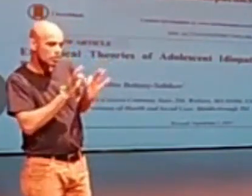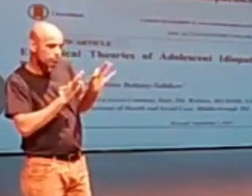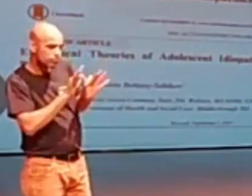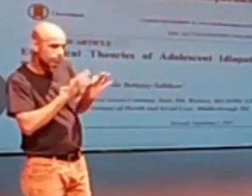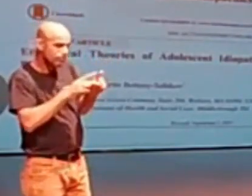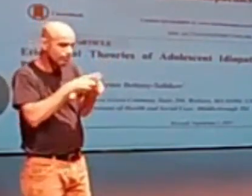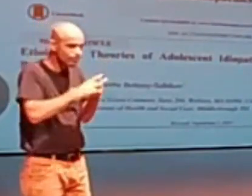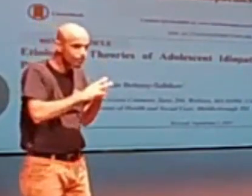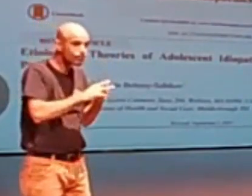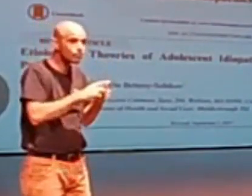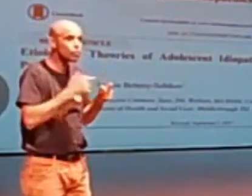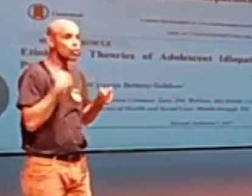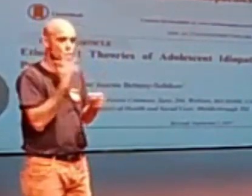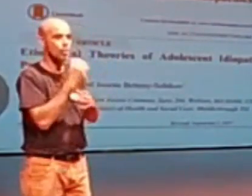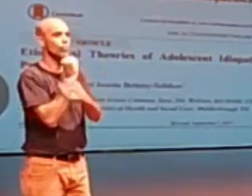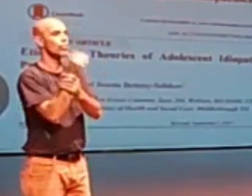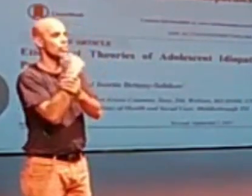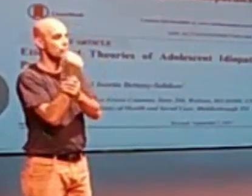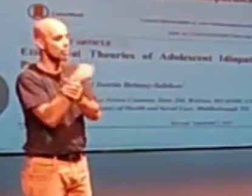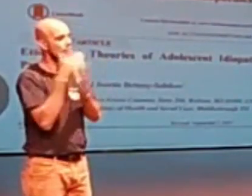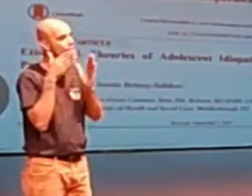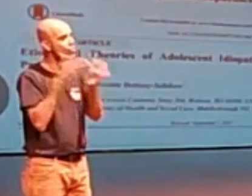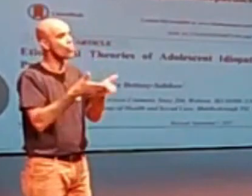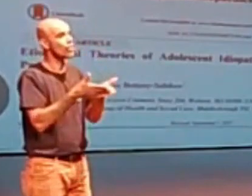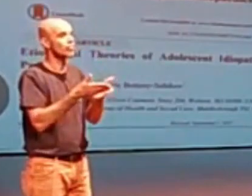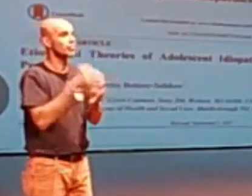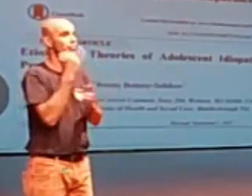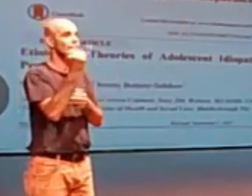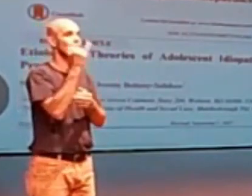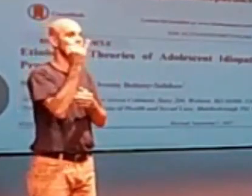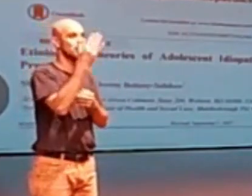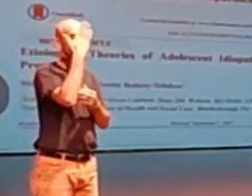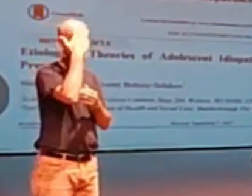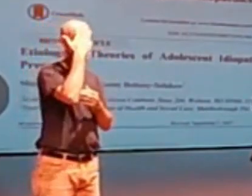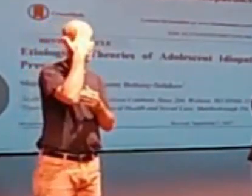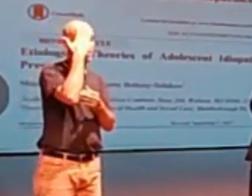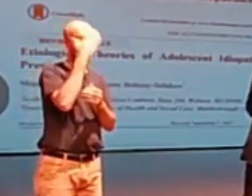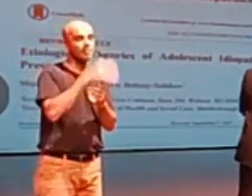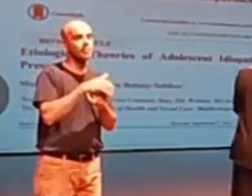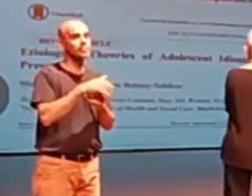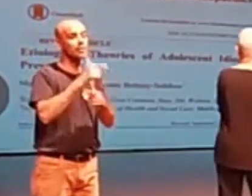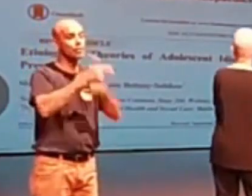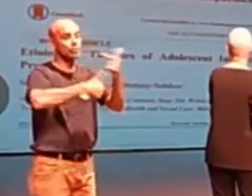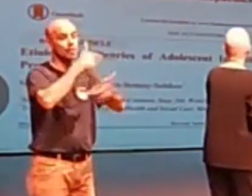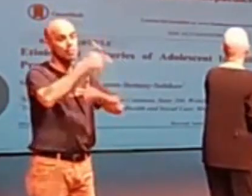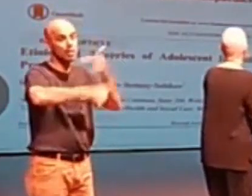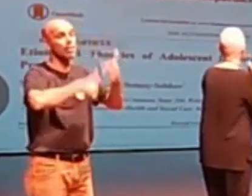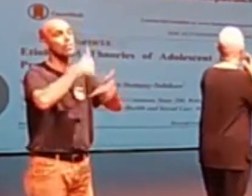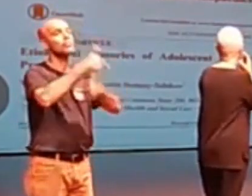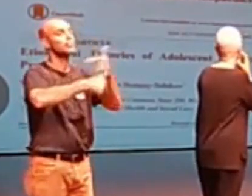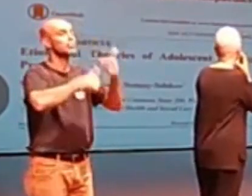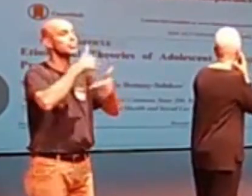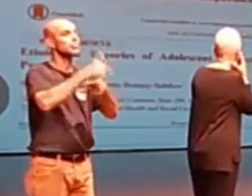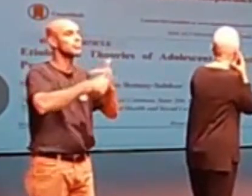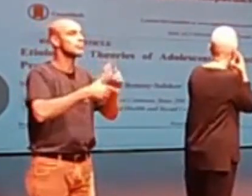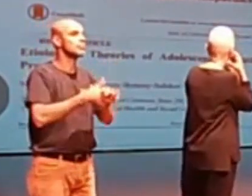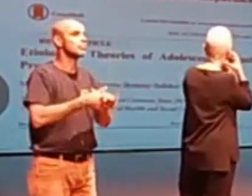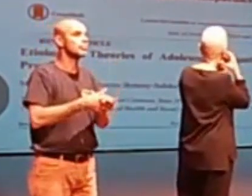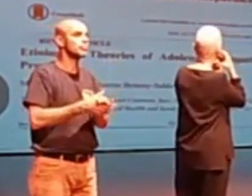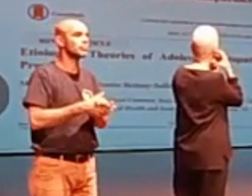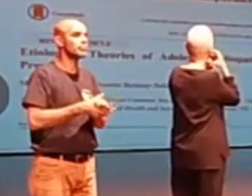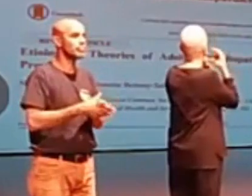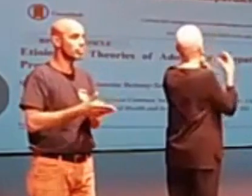fisioterapeutas, podemos trabalhar, né? É importante a gente saber disso. Esse é um trabalho de Fazdan e